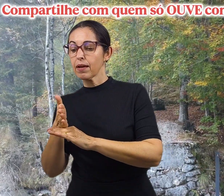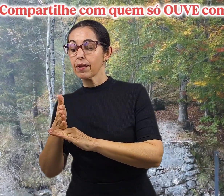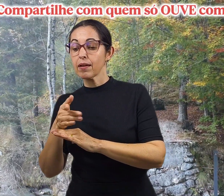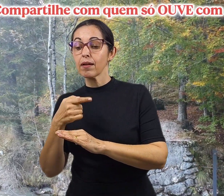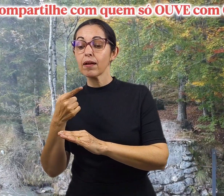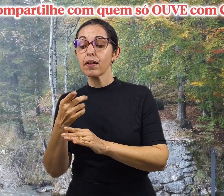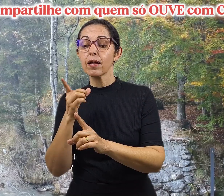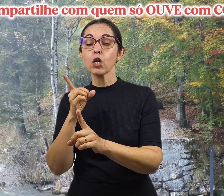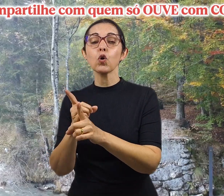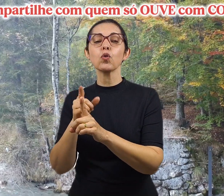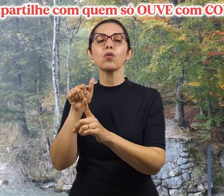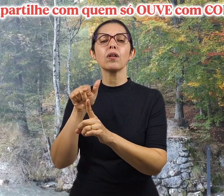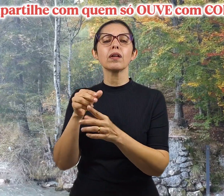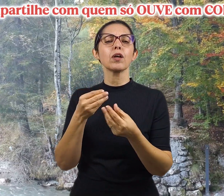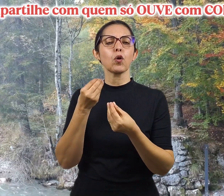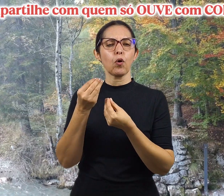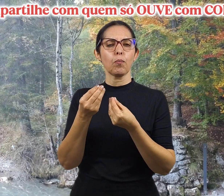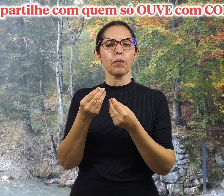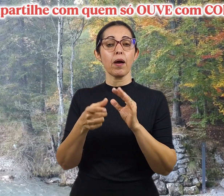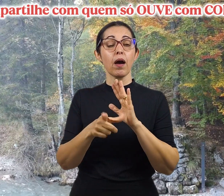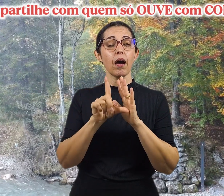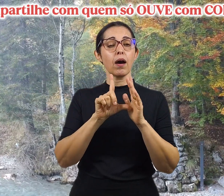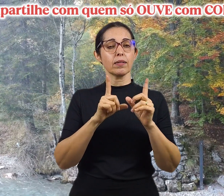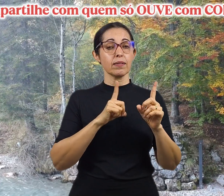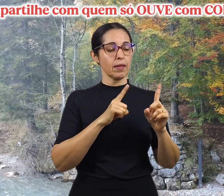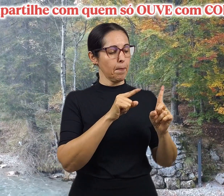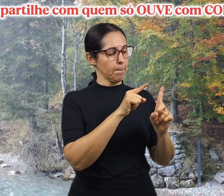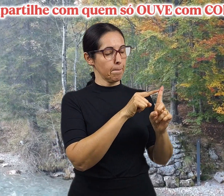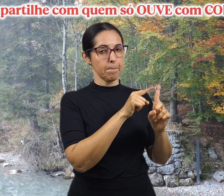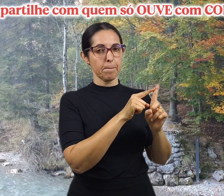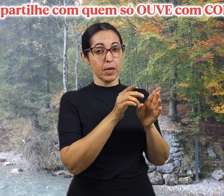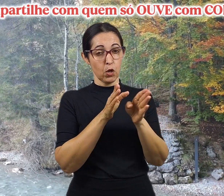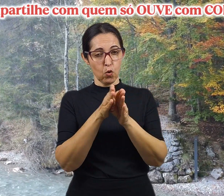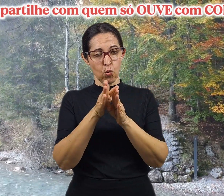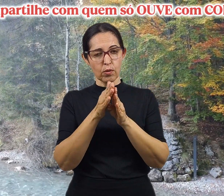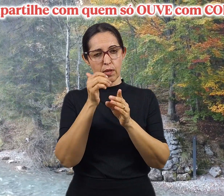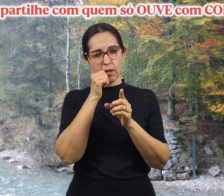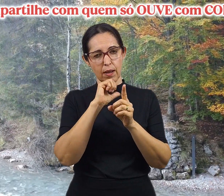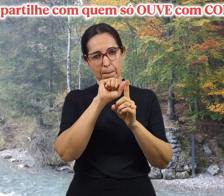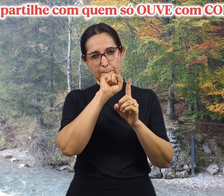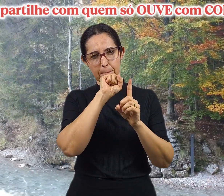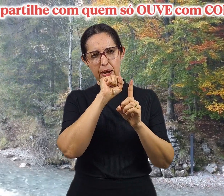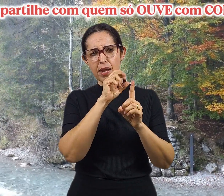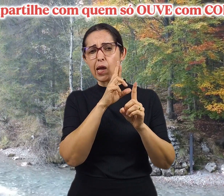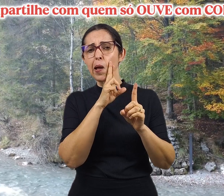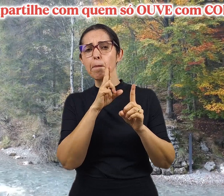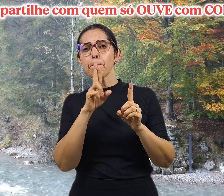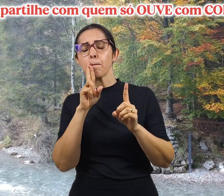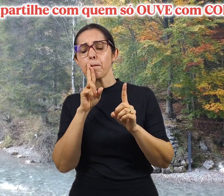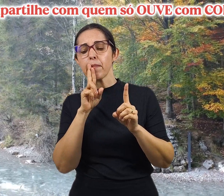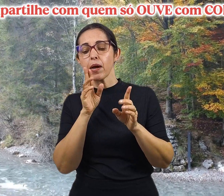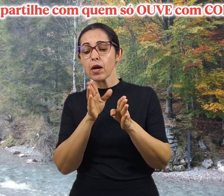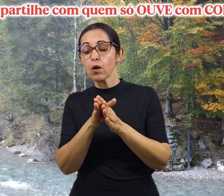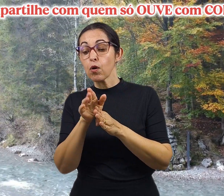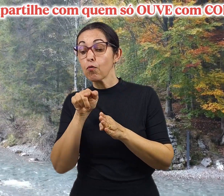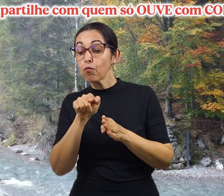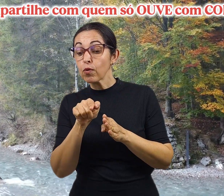Betel seguindo 2 conselhos. O primeiro da sua mãe, Rebeca: foge de Esaú. Primeiro